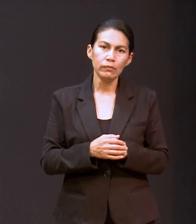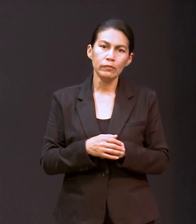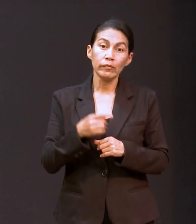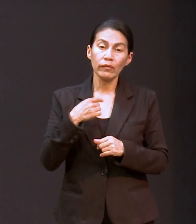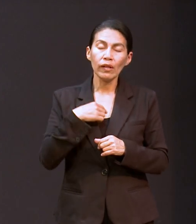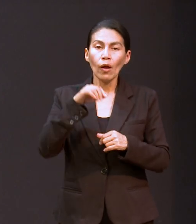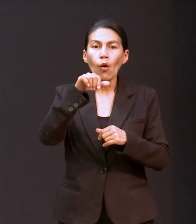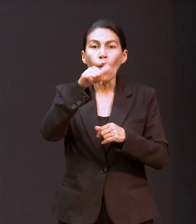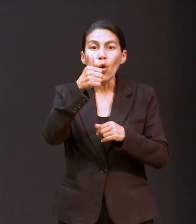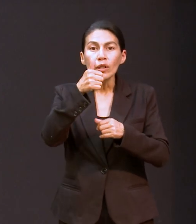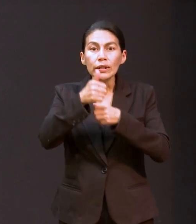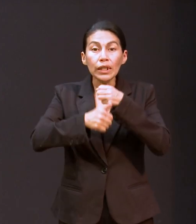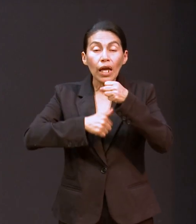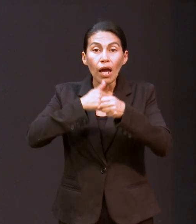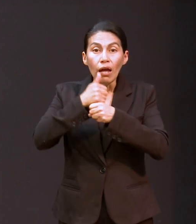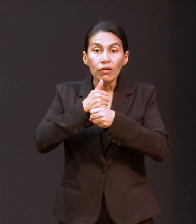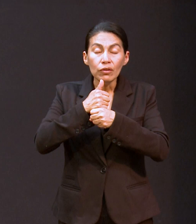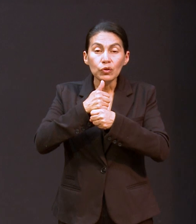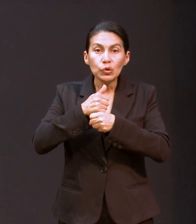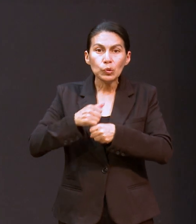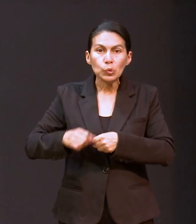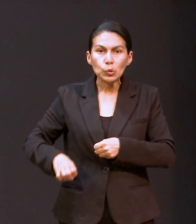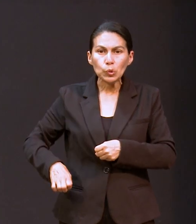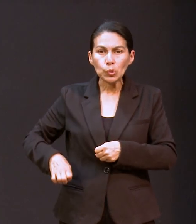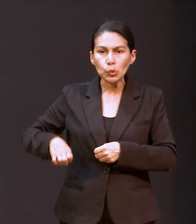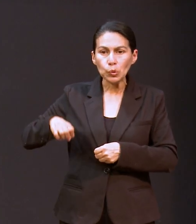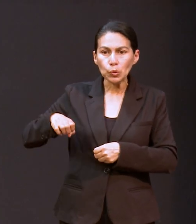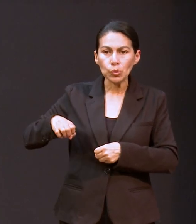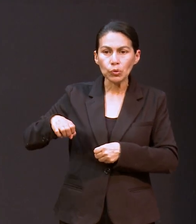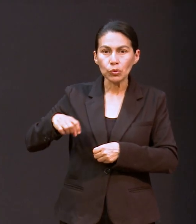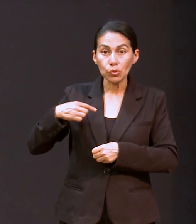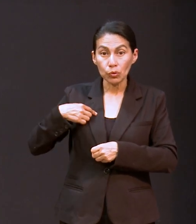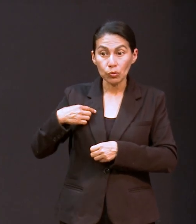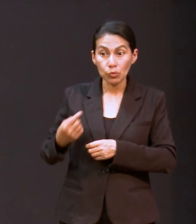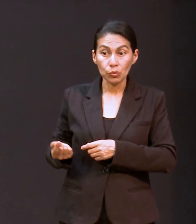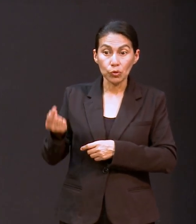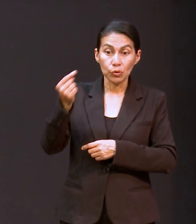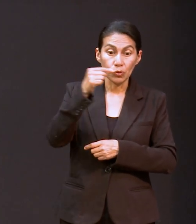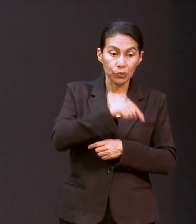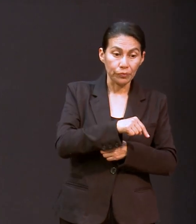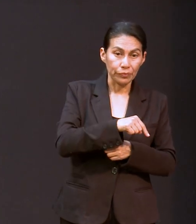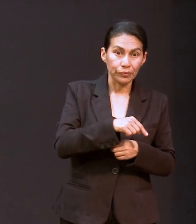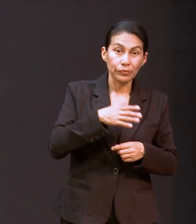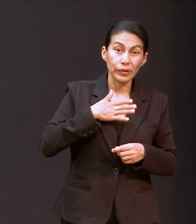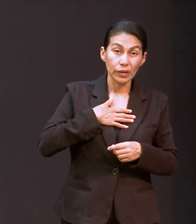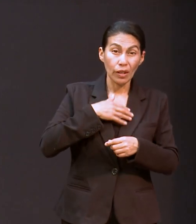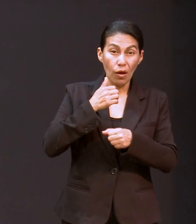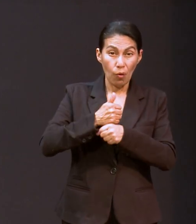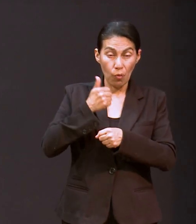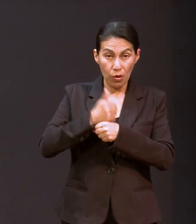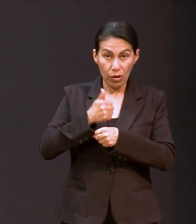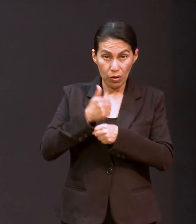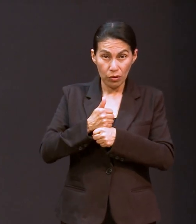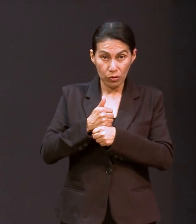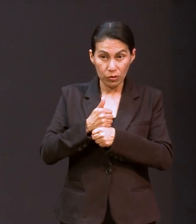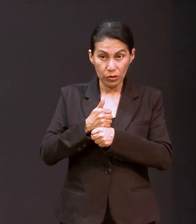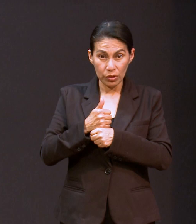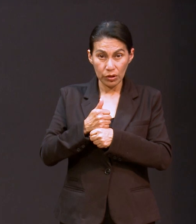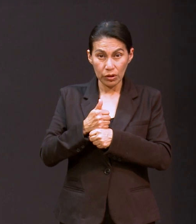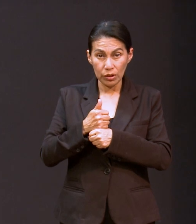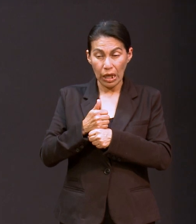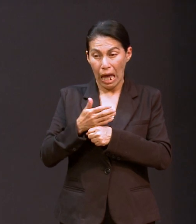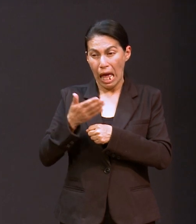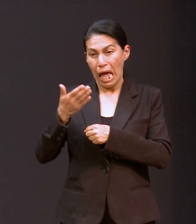Imagínese yo salí de la edad de once años y mis abuelos estaban tratando de salir de Cuba desde la edad de mi padre